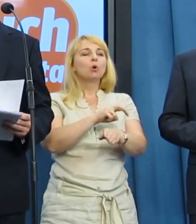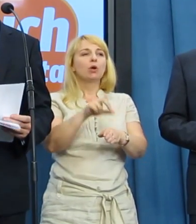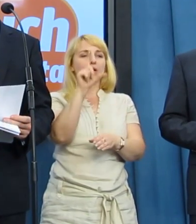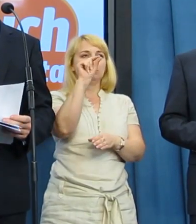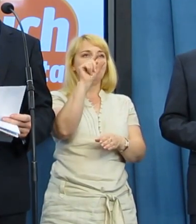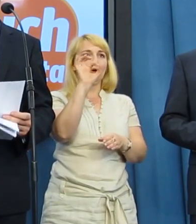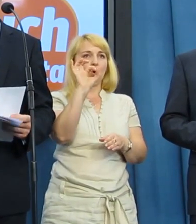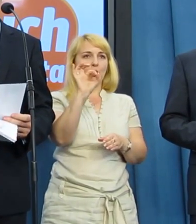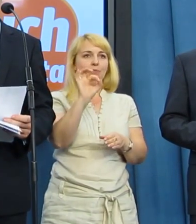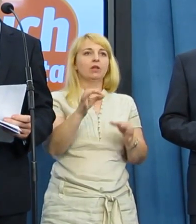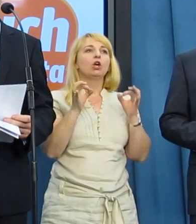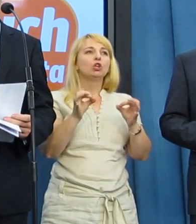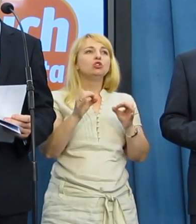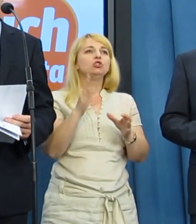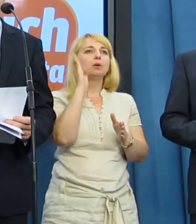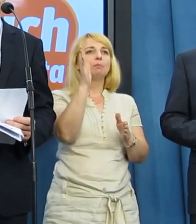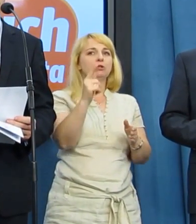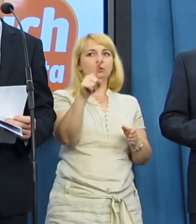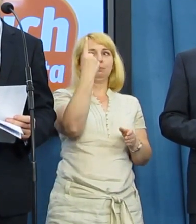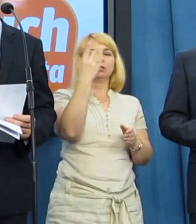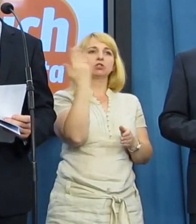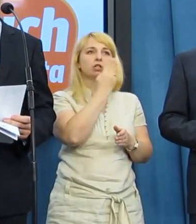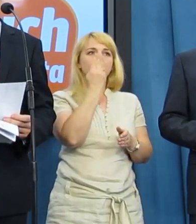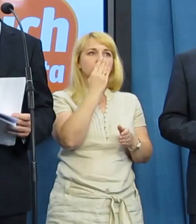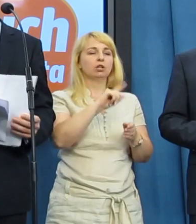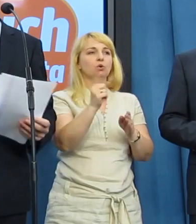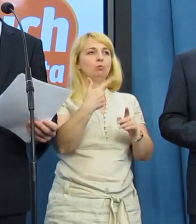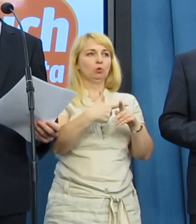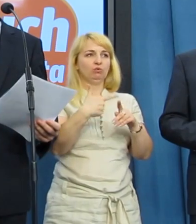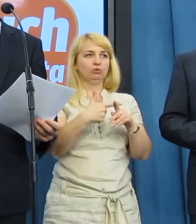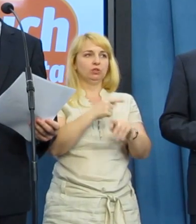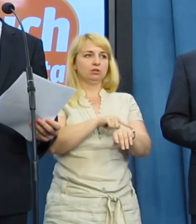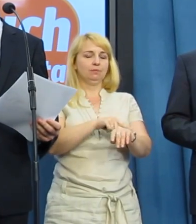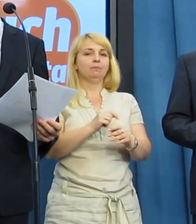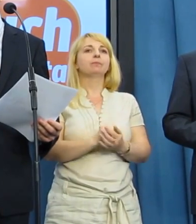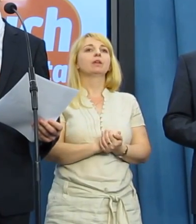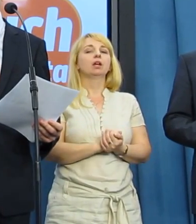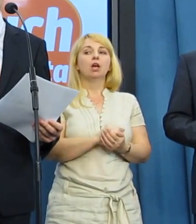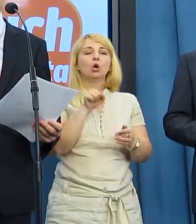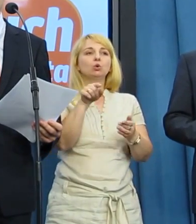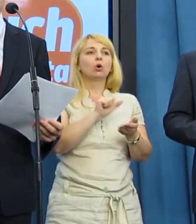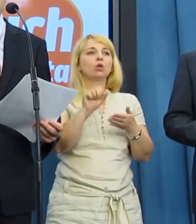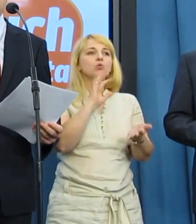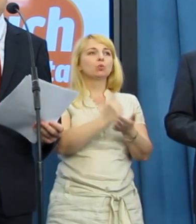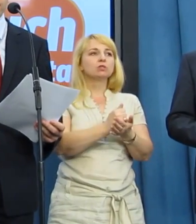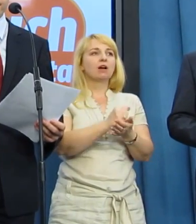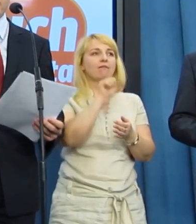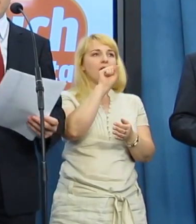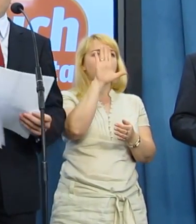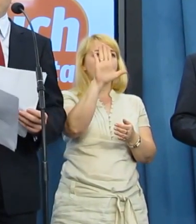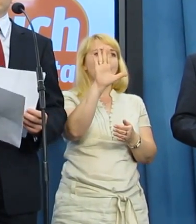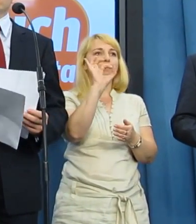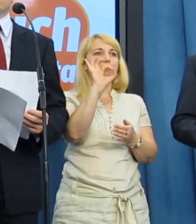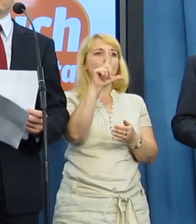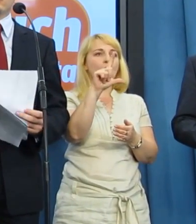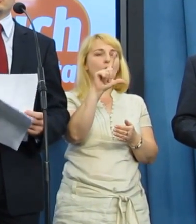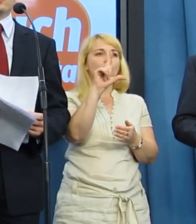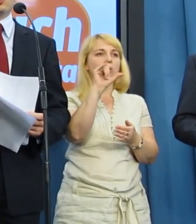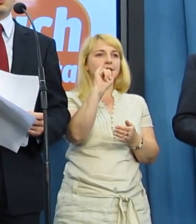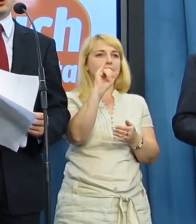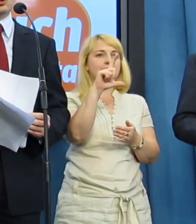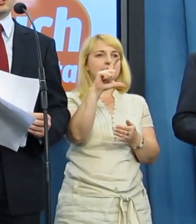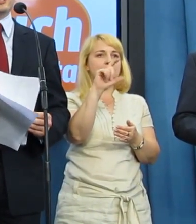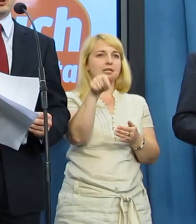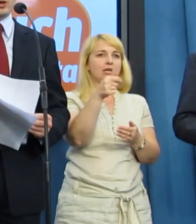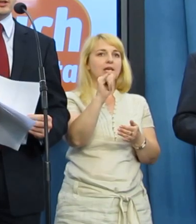dzisiaj będzie procedowany. Dzisiaj będzie pierwsze czytanie po godzinie 20 na sali plenarnej. To jest ustawa tak zwana abolicyjna. Ona dotyczy tego,